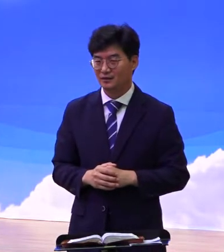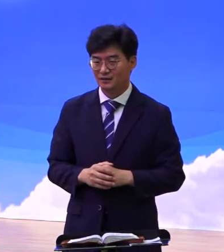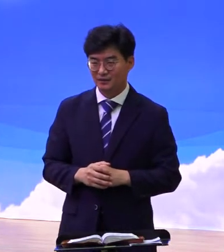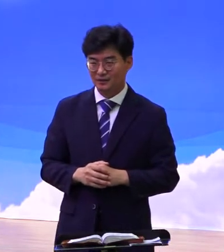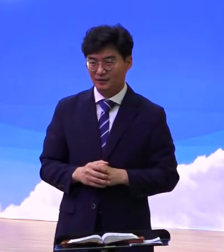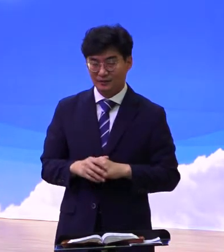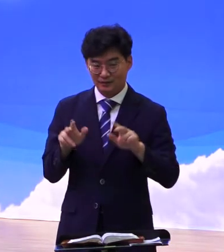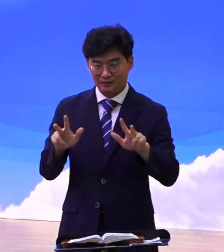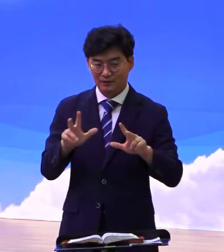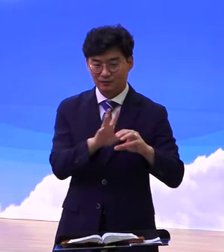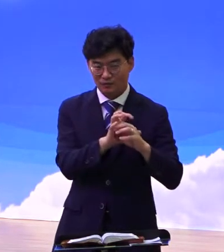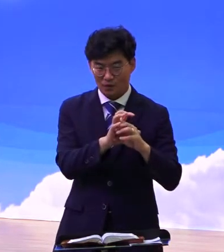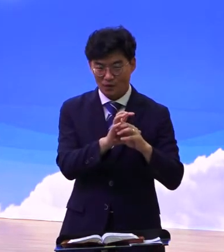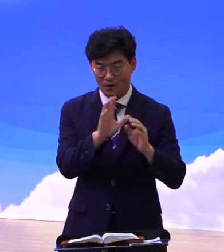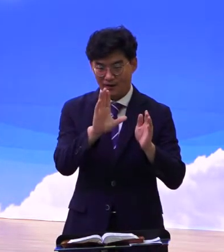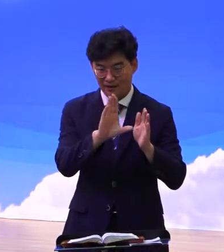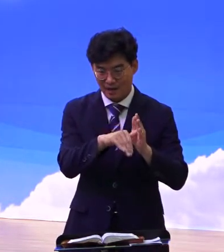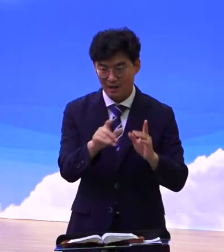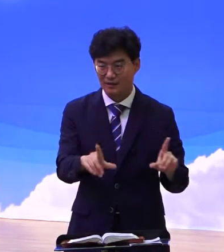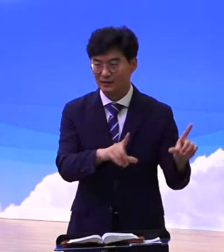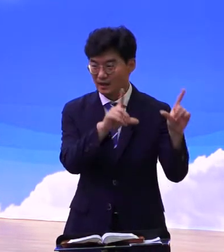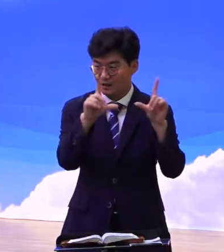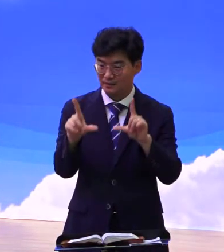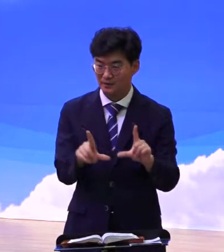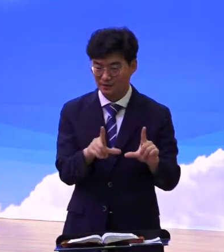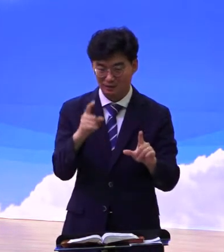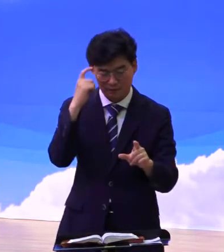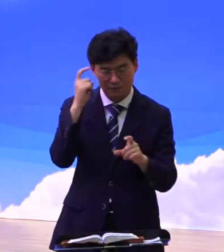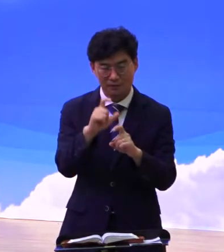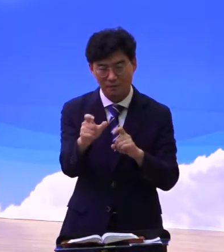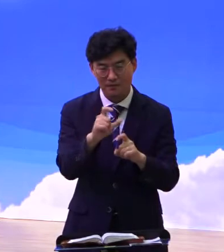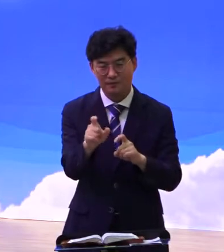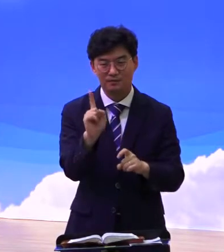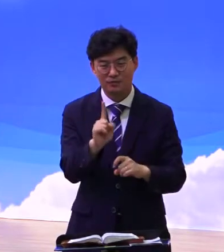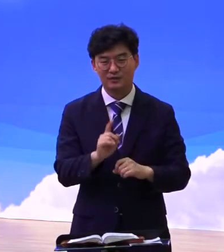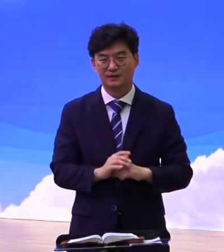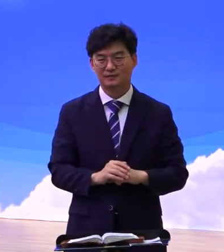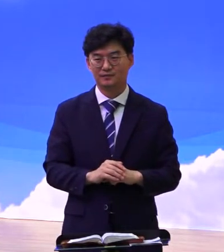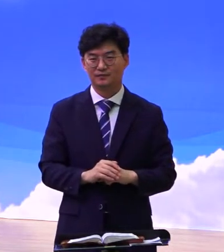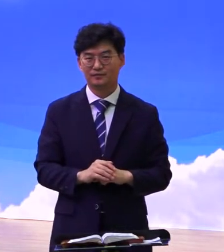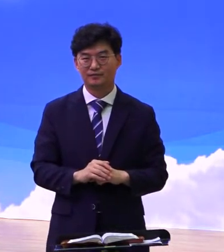여러분은 이 코로나 시대를 살아오면서 어떤 고민을 해오셨습니까?